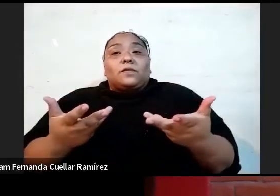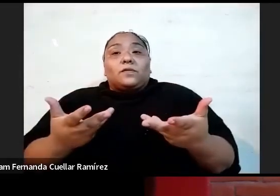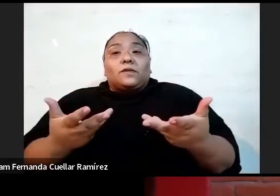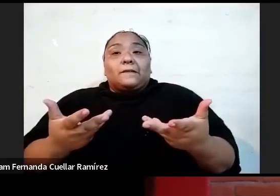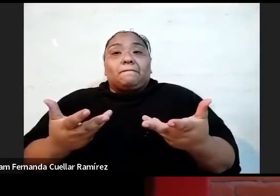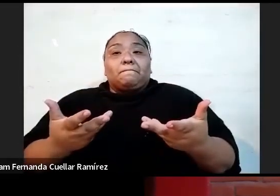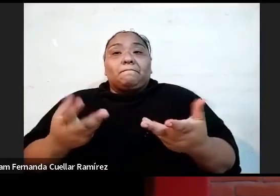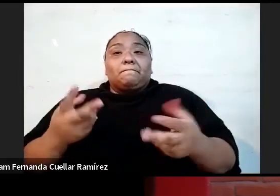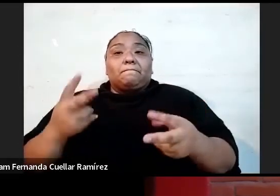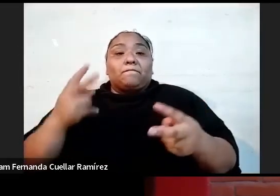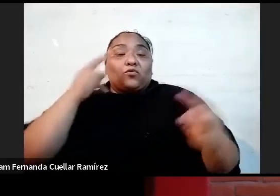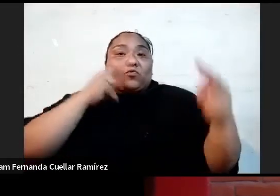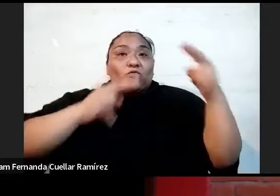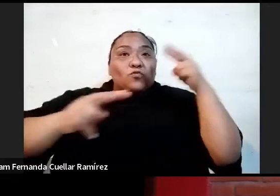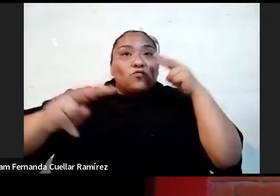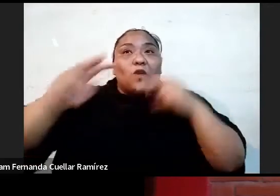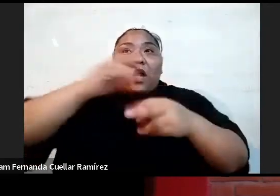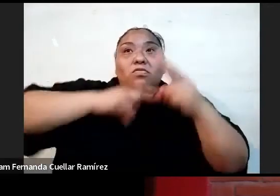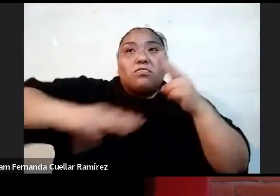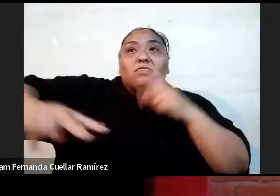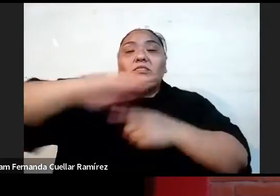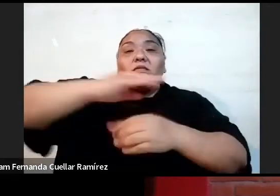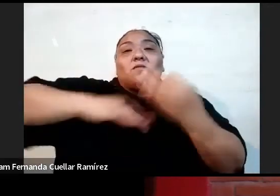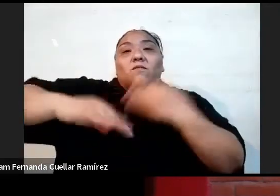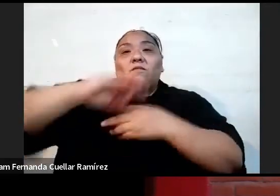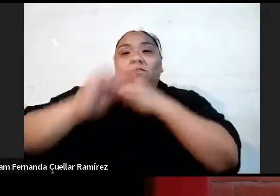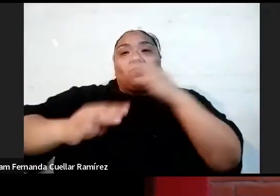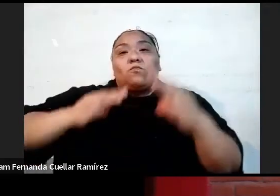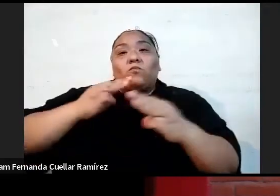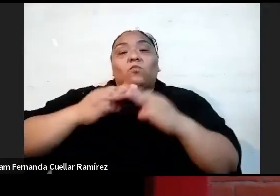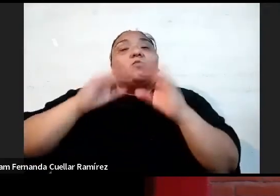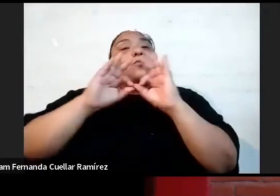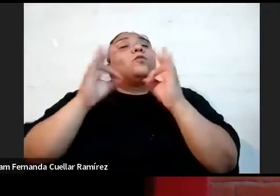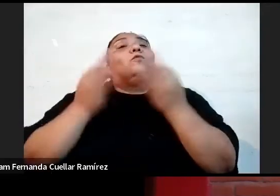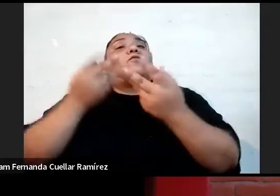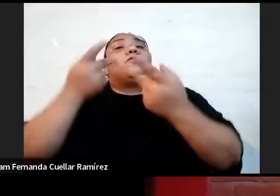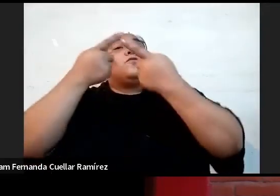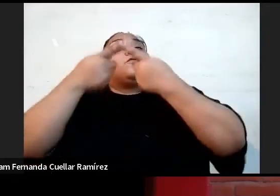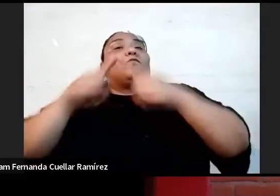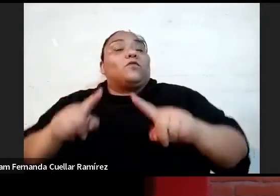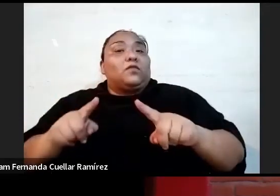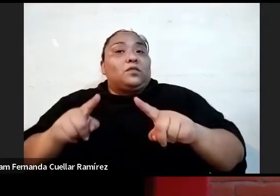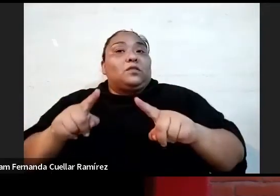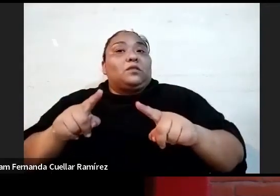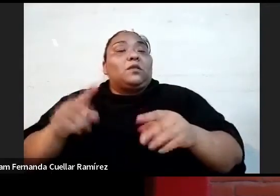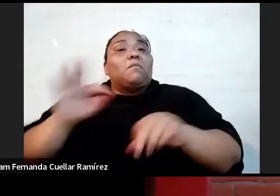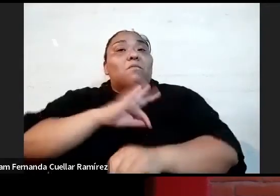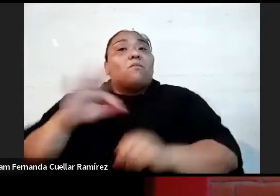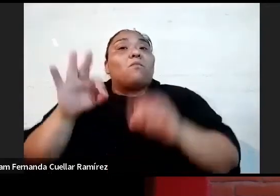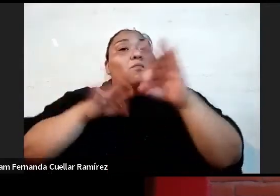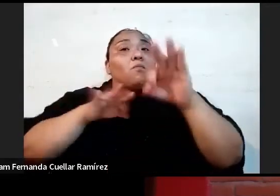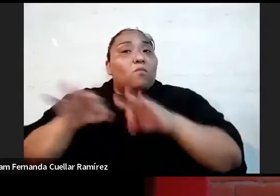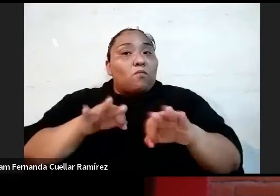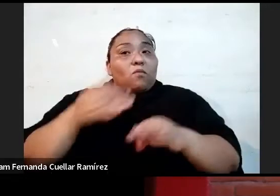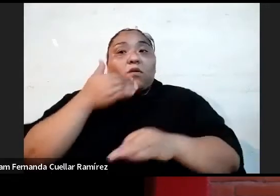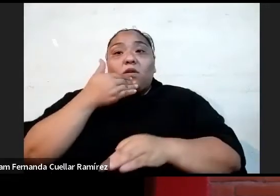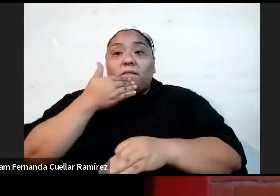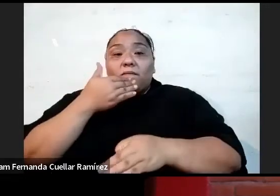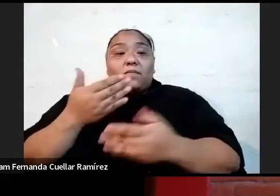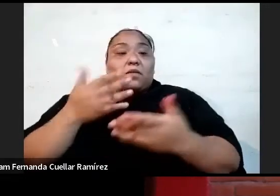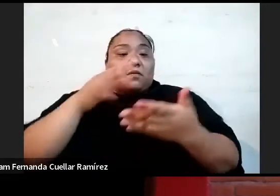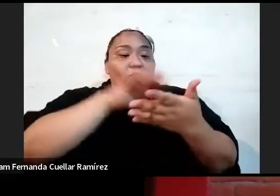nuestra visión del mundo también cambie? Y una forma justo de poder trabajar con ello, pues a través de la literatura,